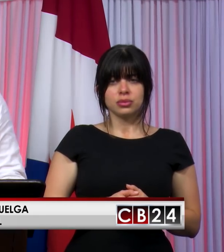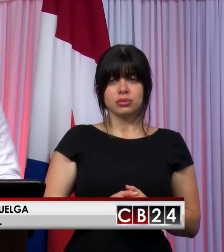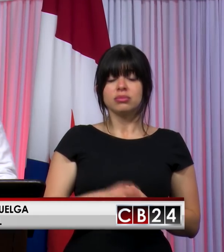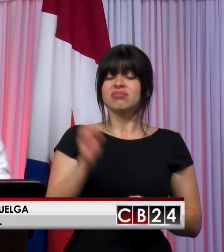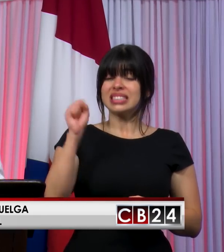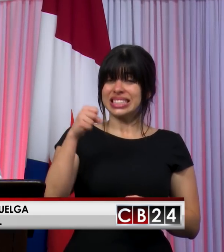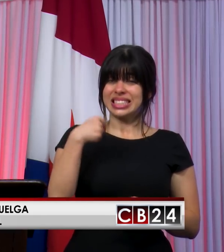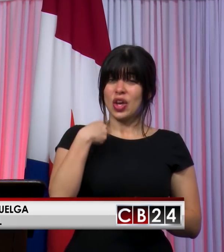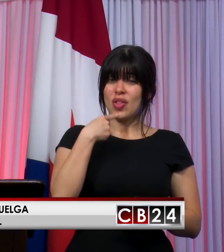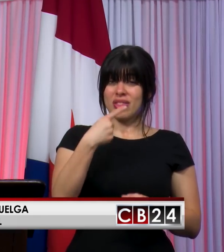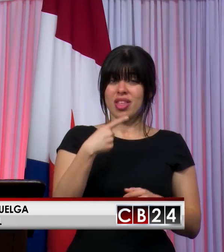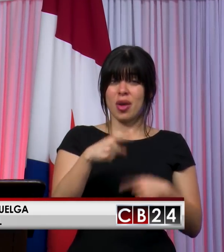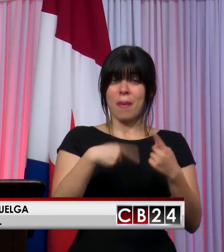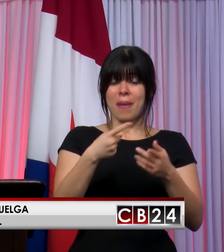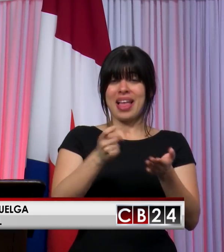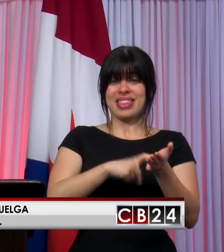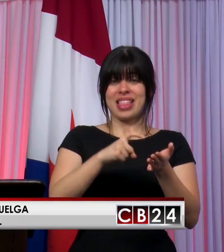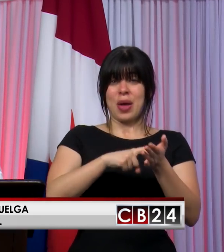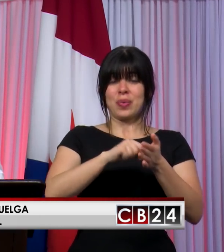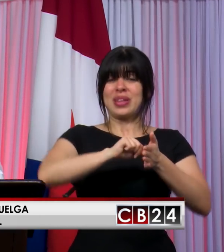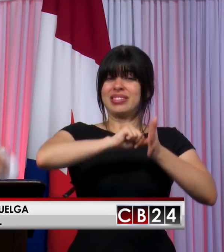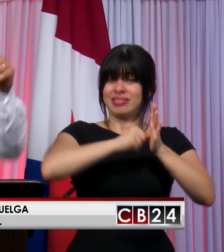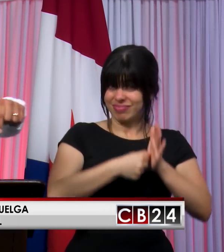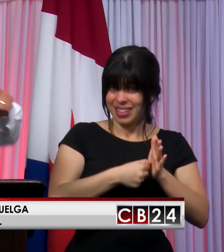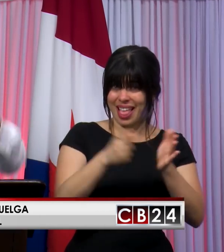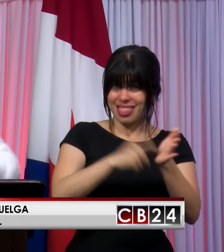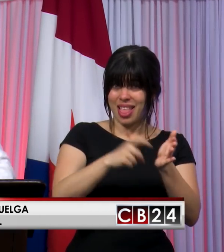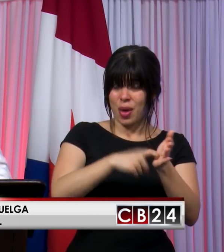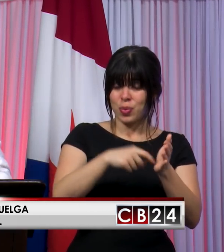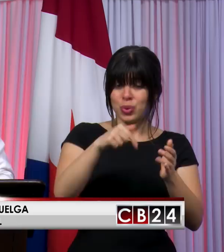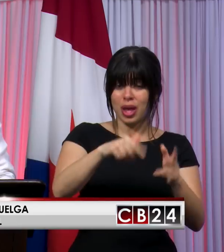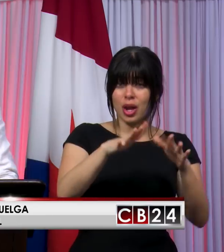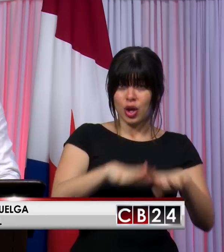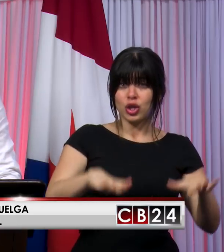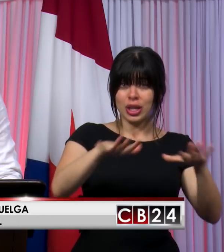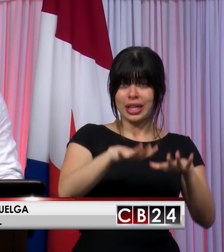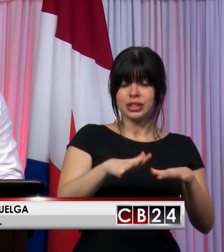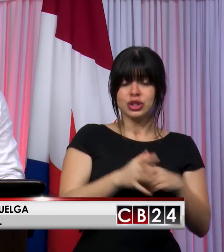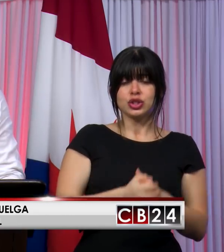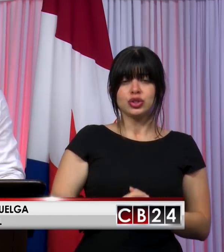Y sí, digo endeudar y subrayo endeudar en este contexto,